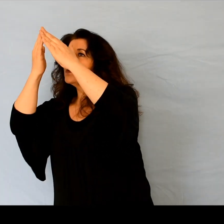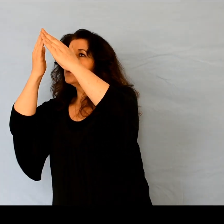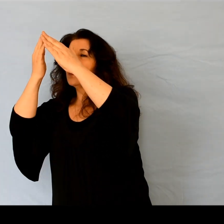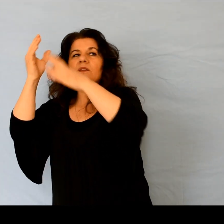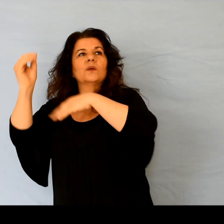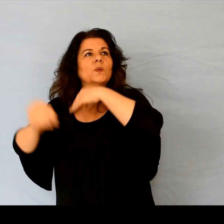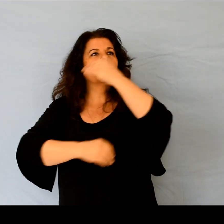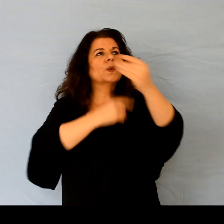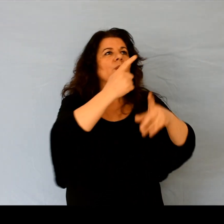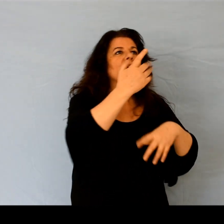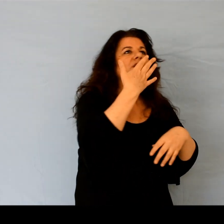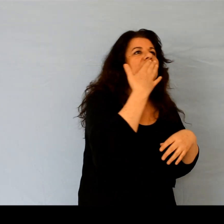Père.